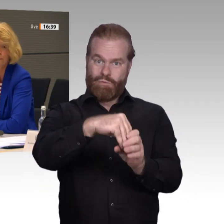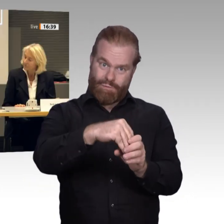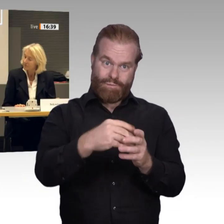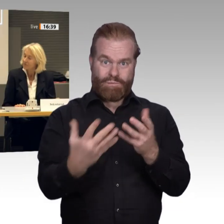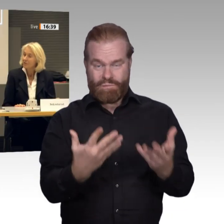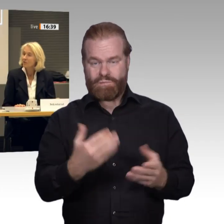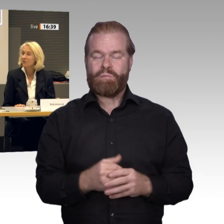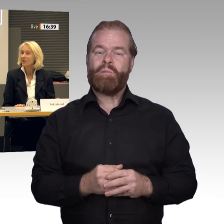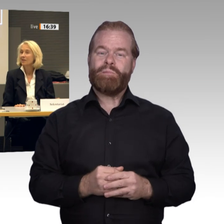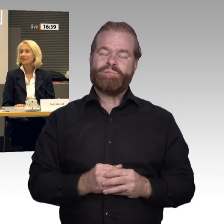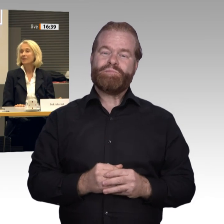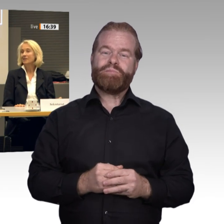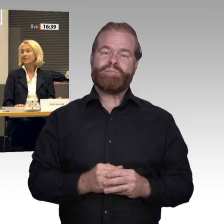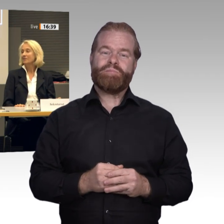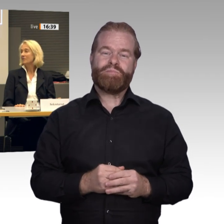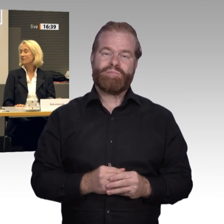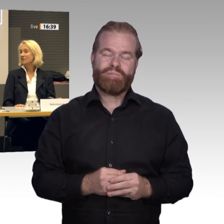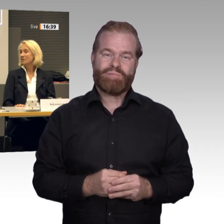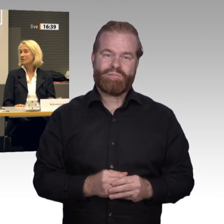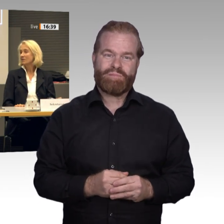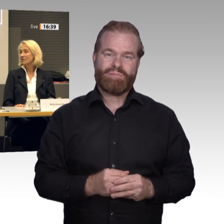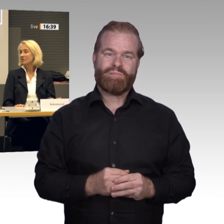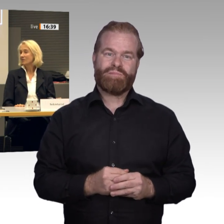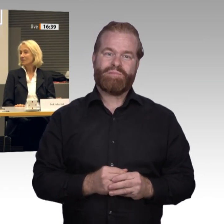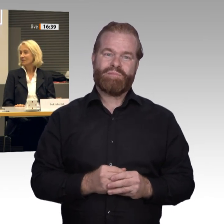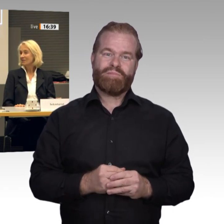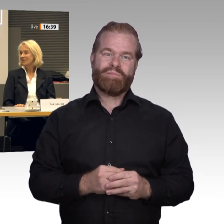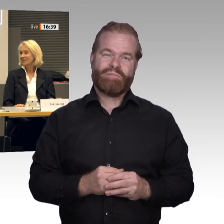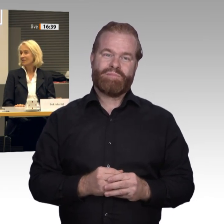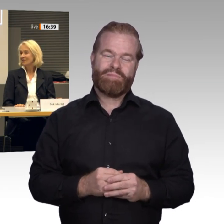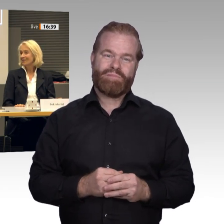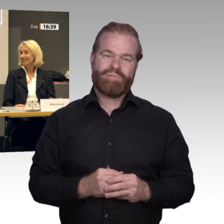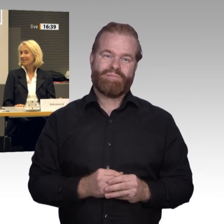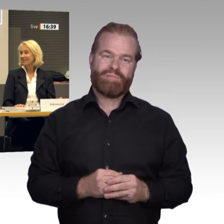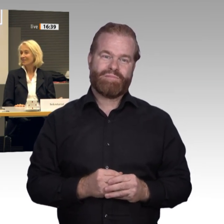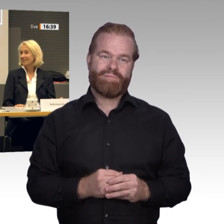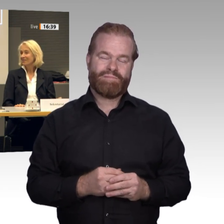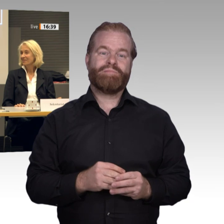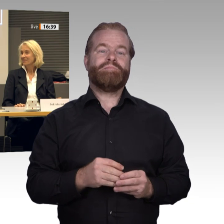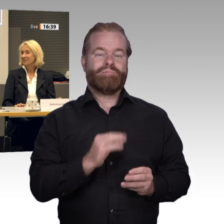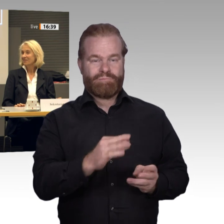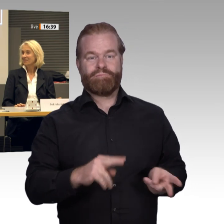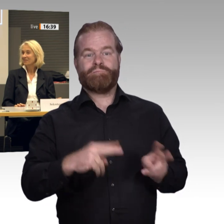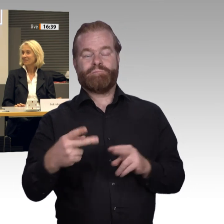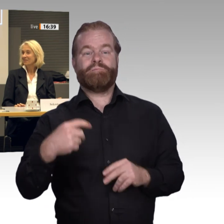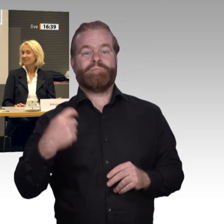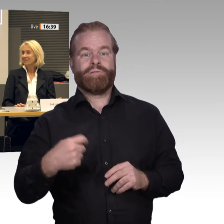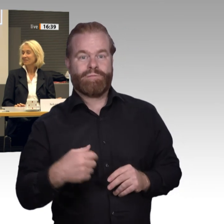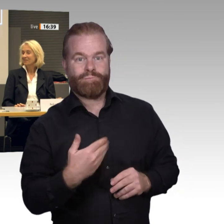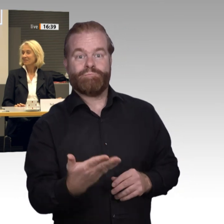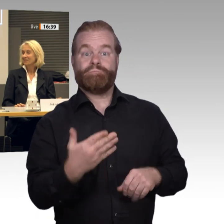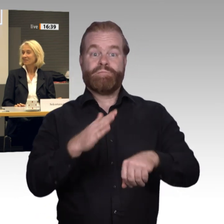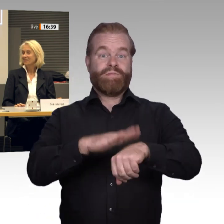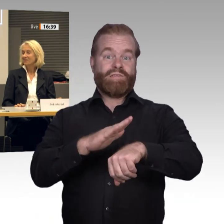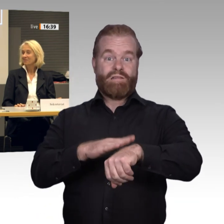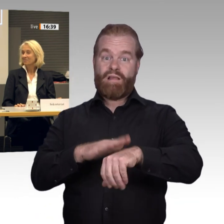haben. So, jetzt ist die Zeit abgelaufen. Wenn der Wilfried Oellers noch eine Frage hat, würde ich sie noch zulassen. Wenn nicht